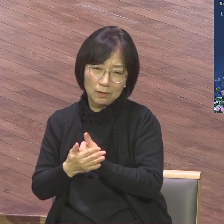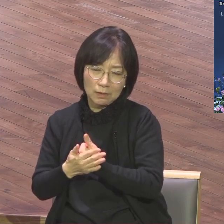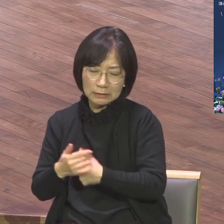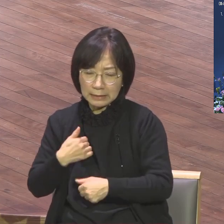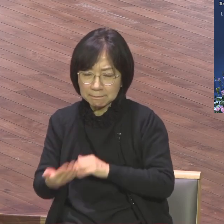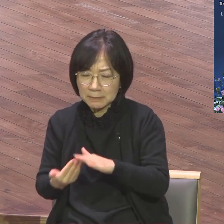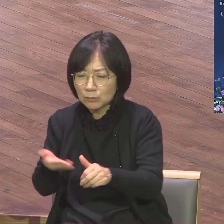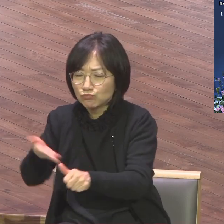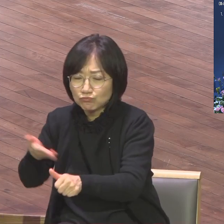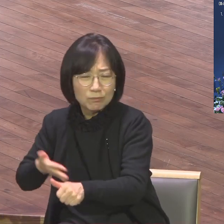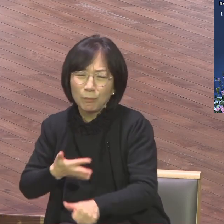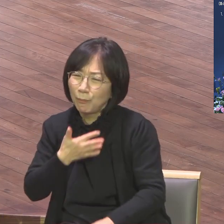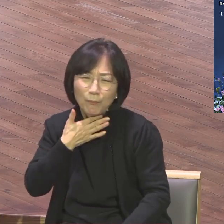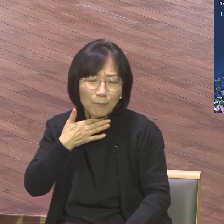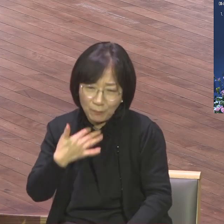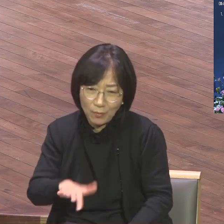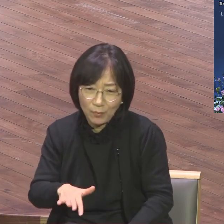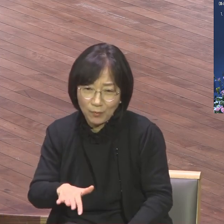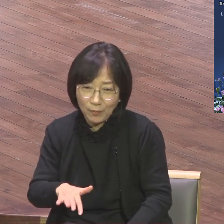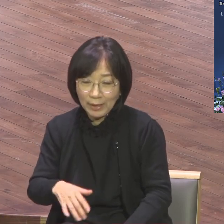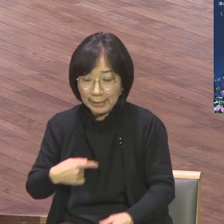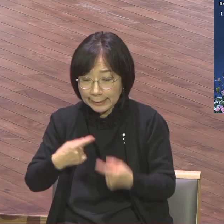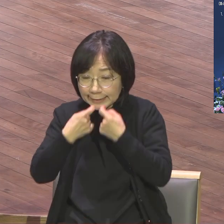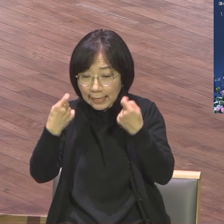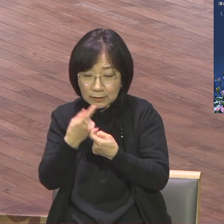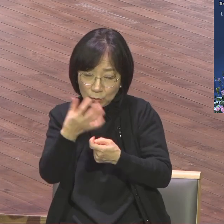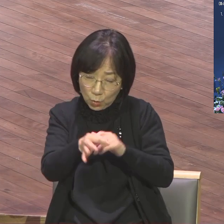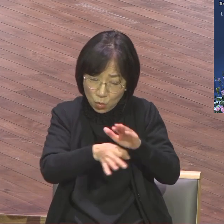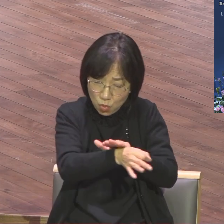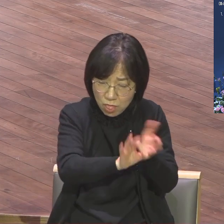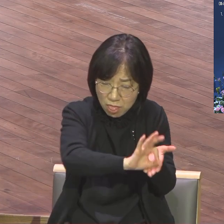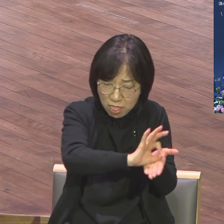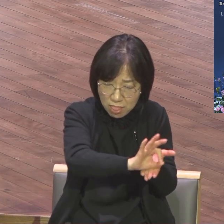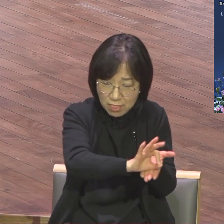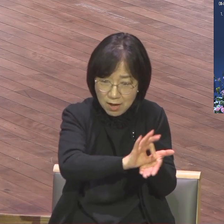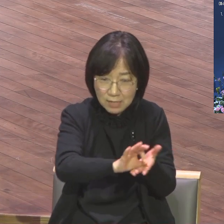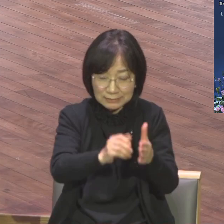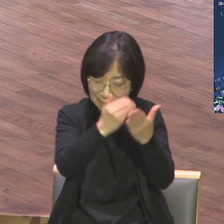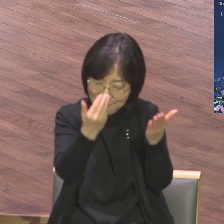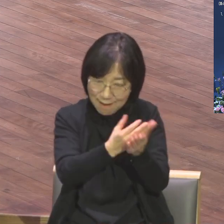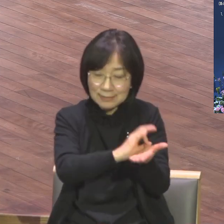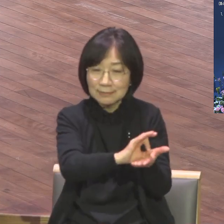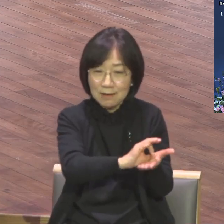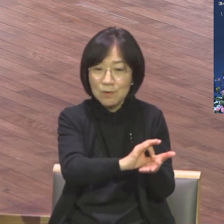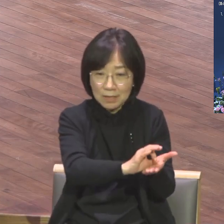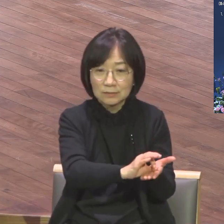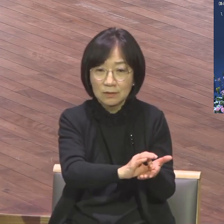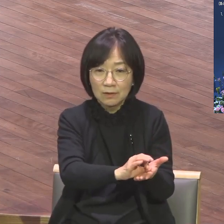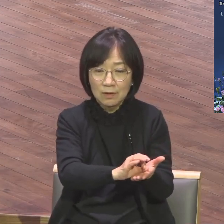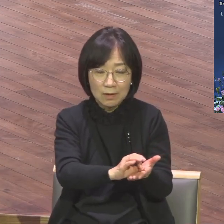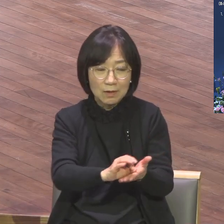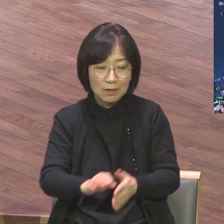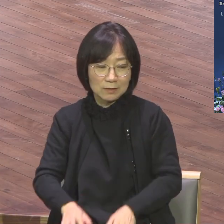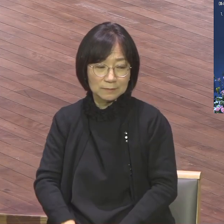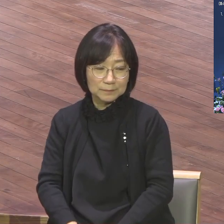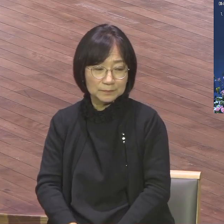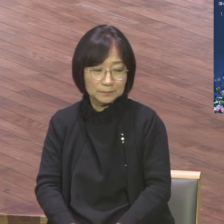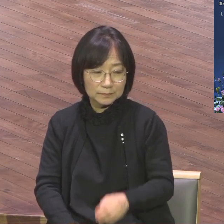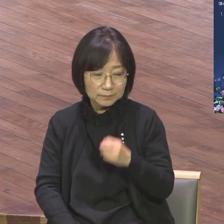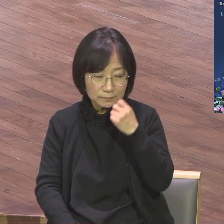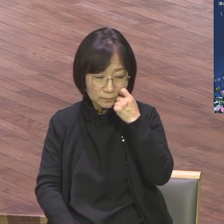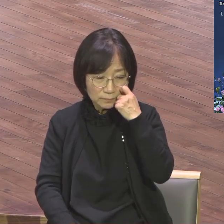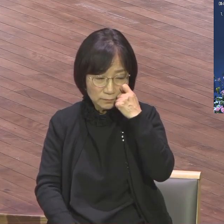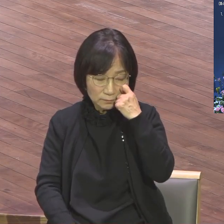세상에. 그 장로님이 자기 돈 다 들여가 비행기 값보다 전부 다 지 사람까지 지 사람하고 둘이 가면 어색하니까